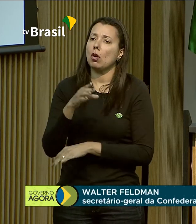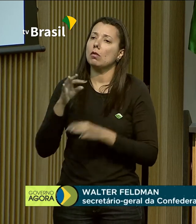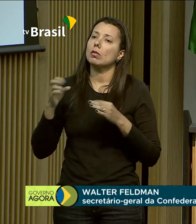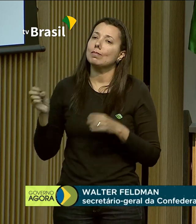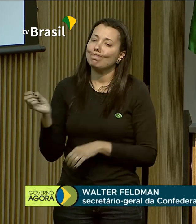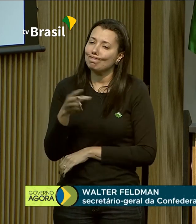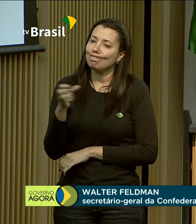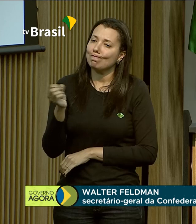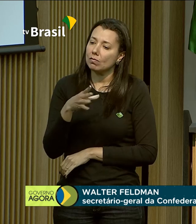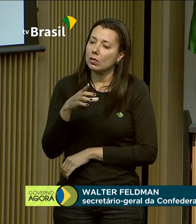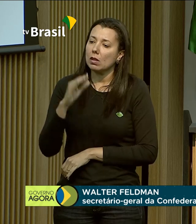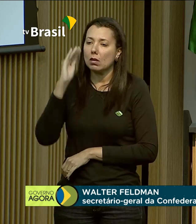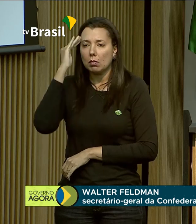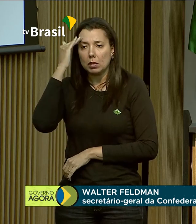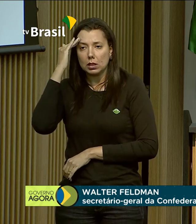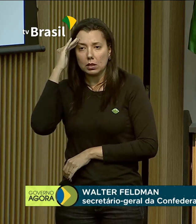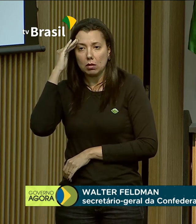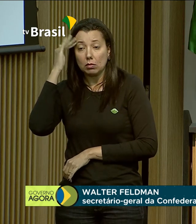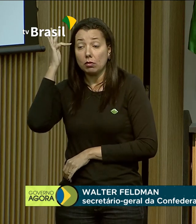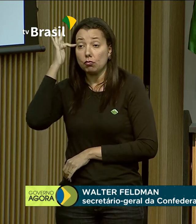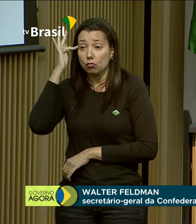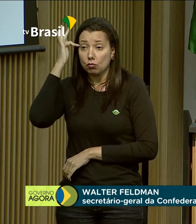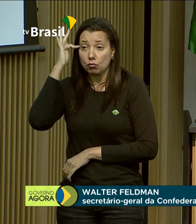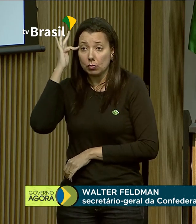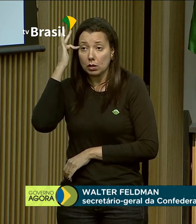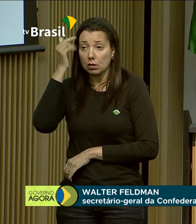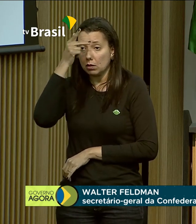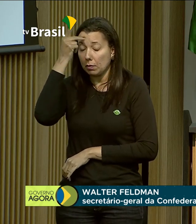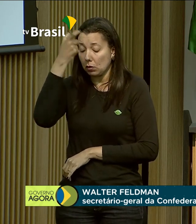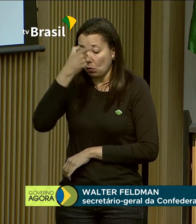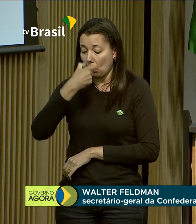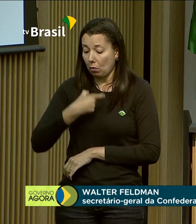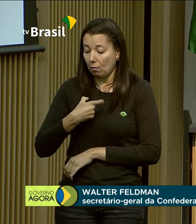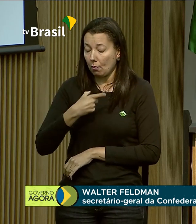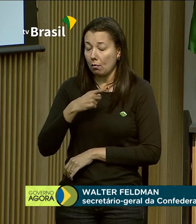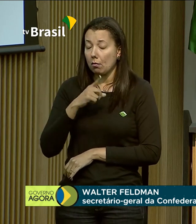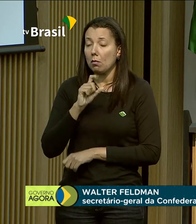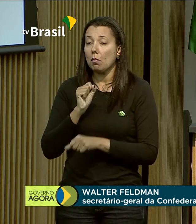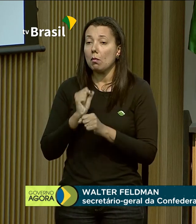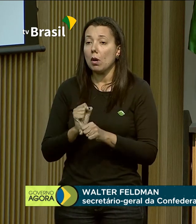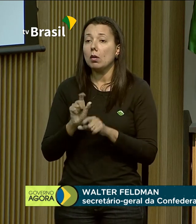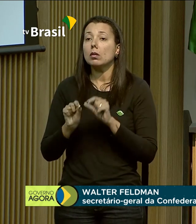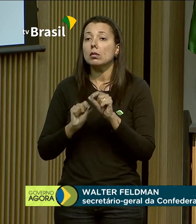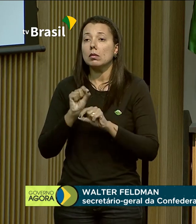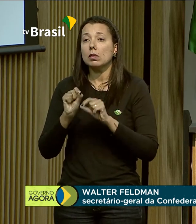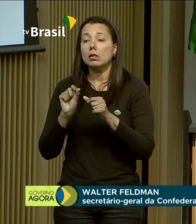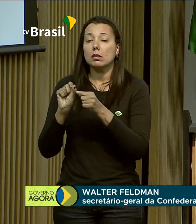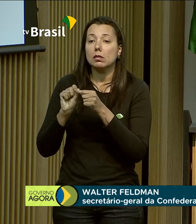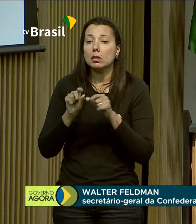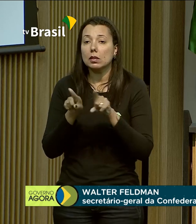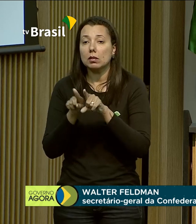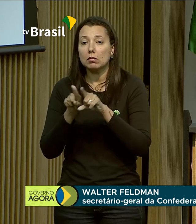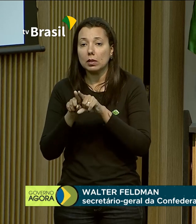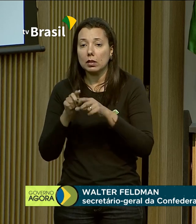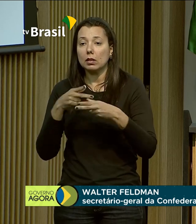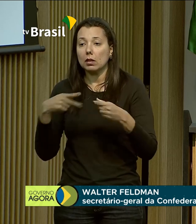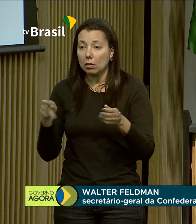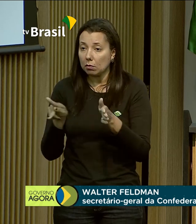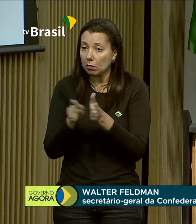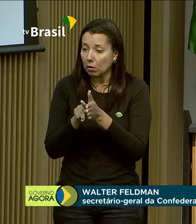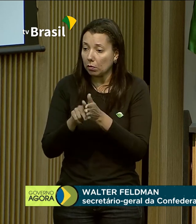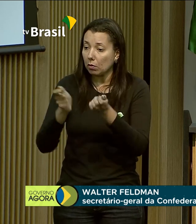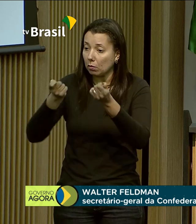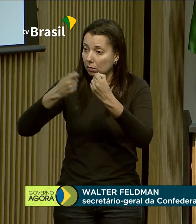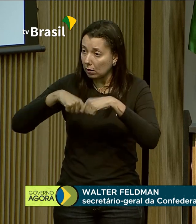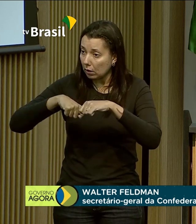inovação, a compreensão da fisiologia do ser humano para que ele possa aplicar as suas habilidades e